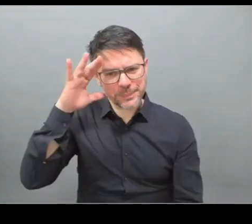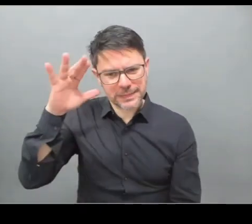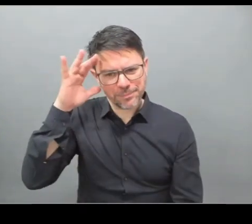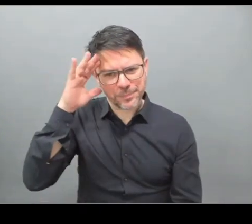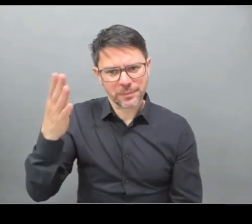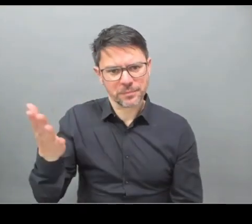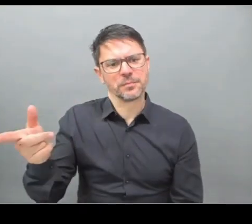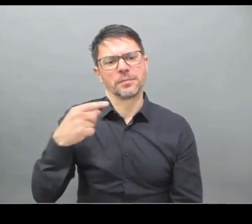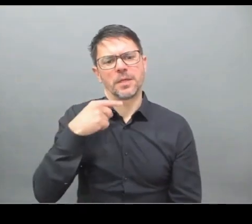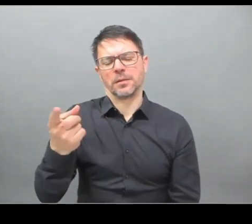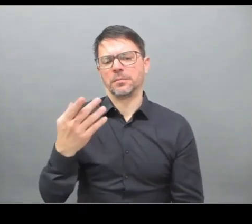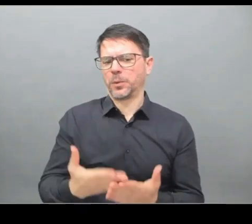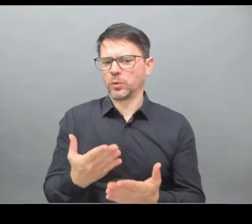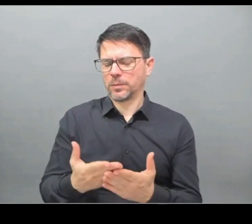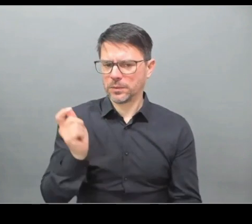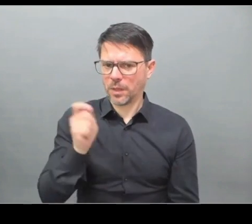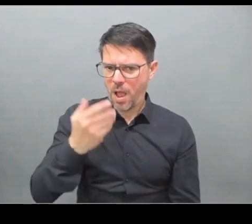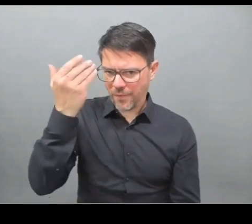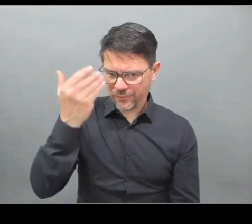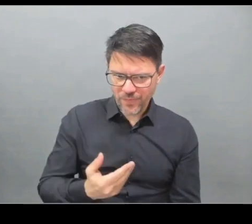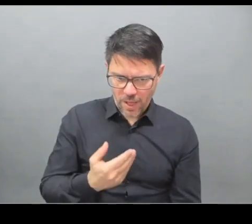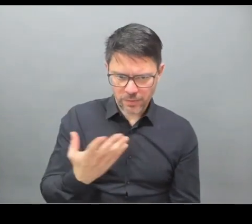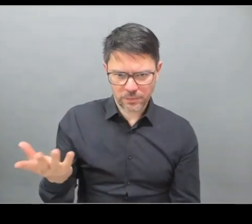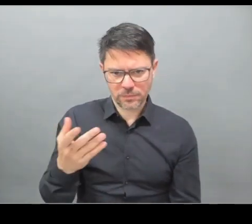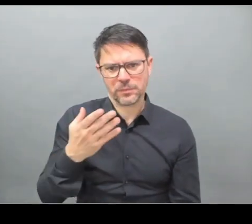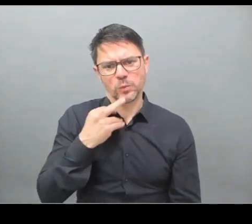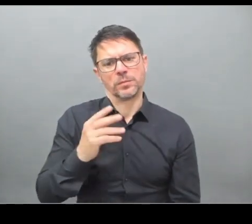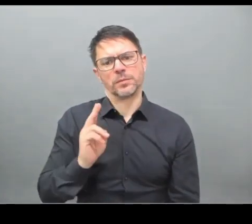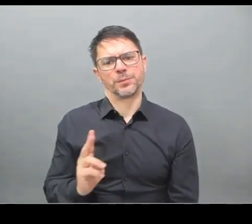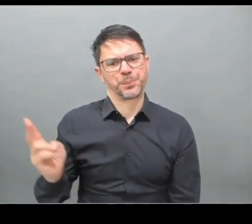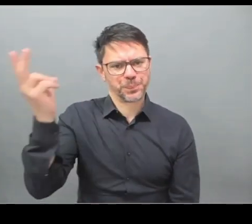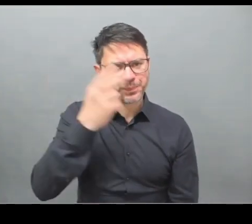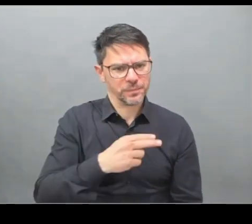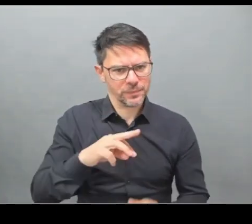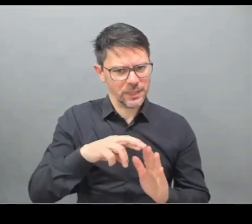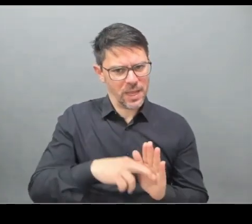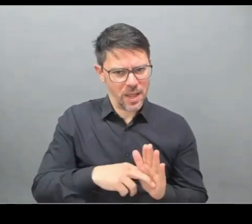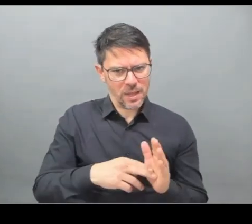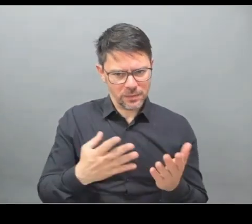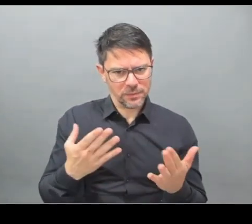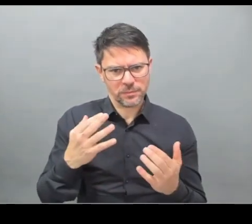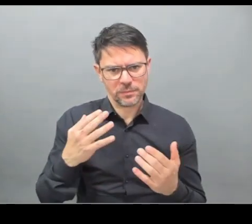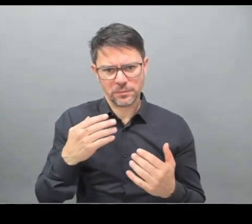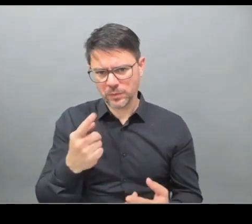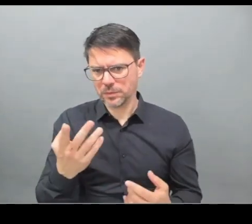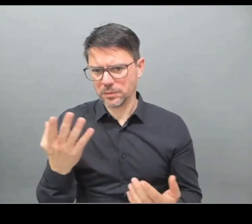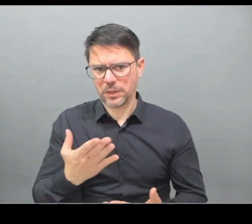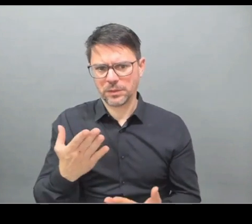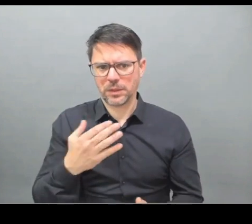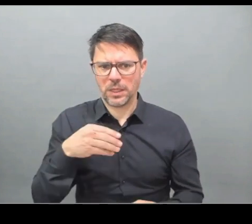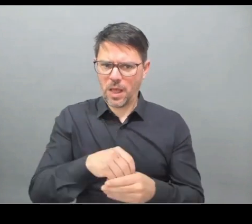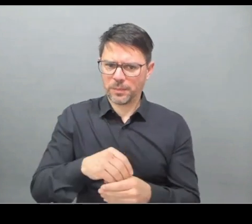wenn es medizinisch angesagt ist, innerhalb 20 Minuten. Das wird sich doch in Bayern dann nicht automatisch anders